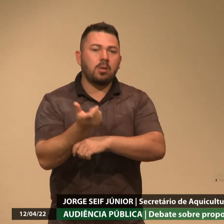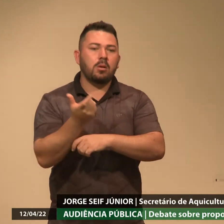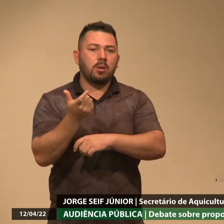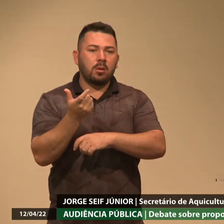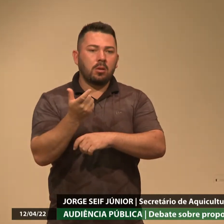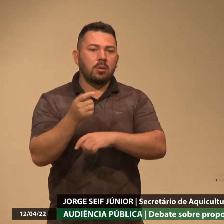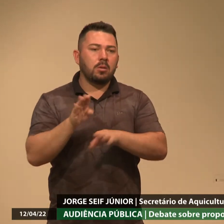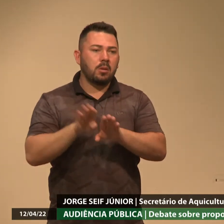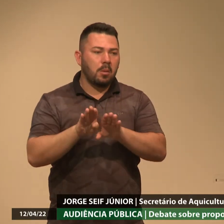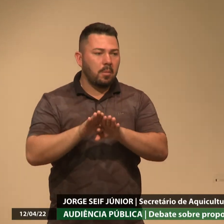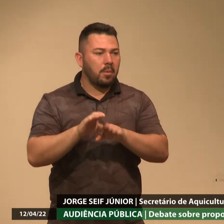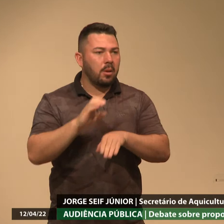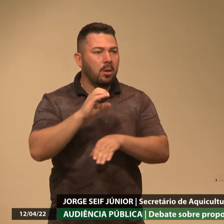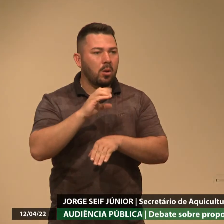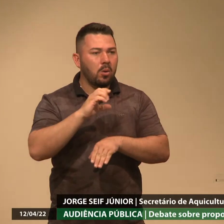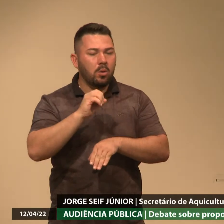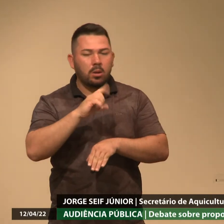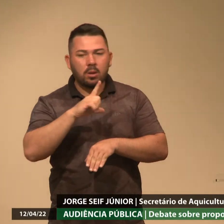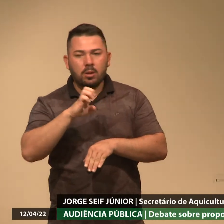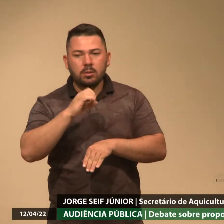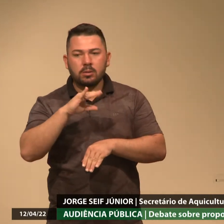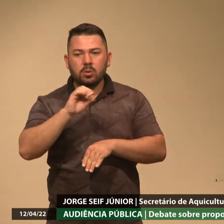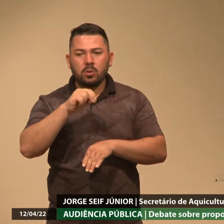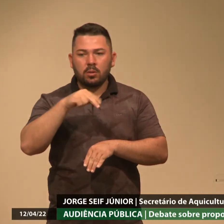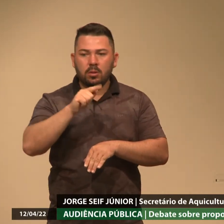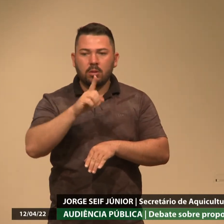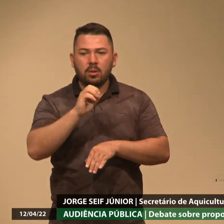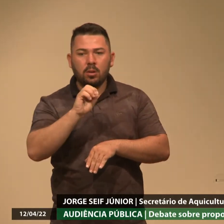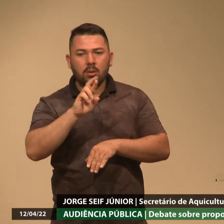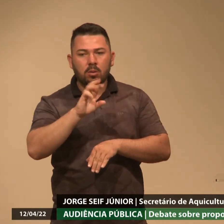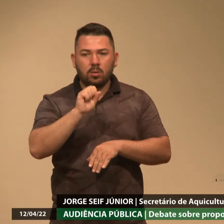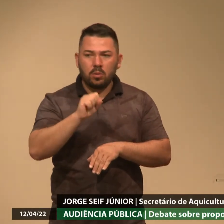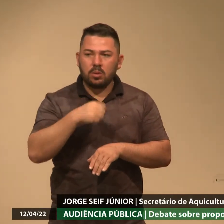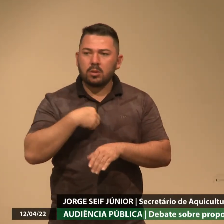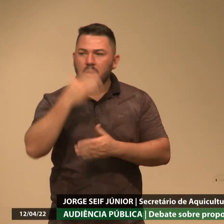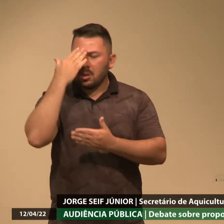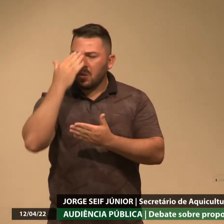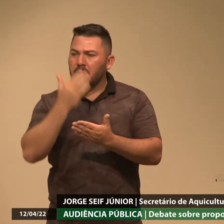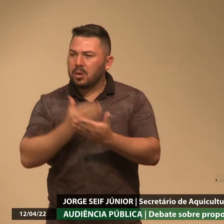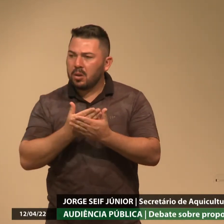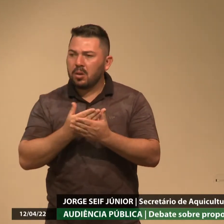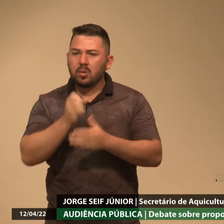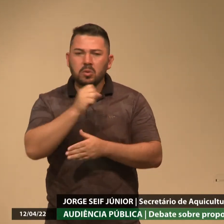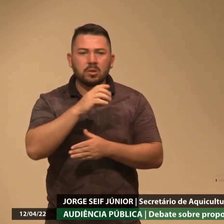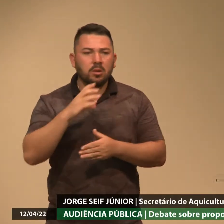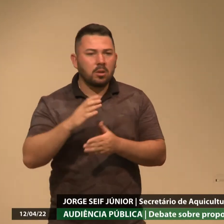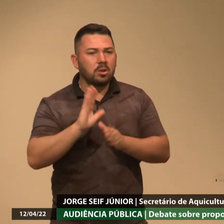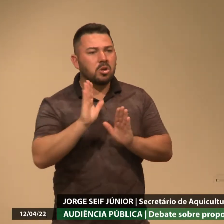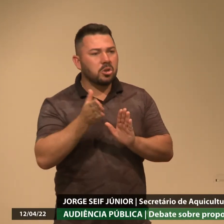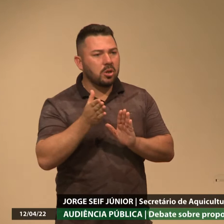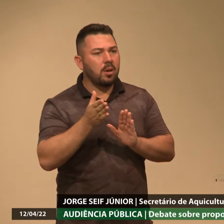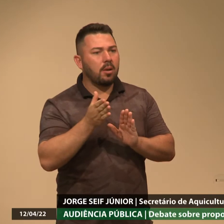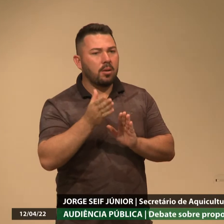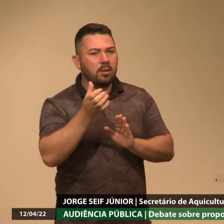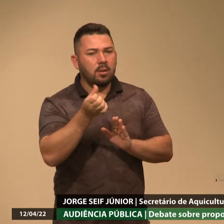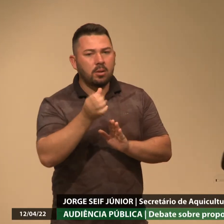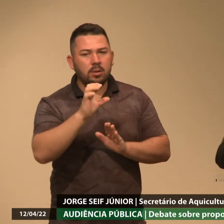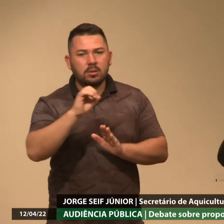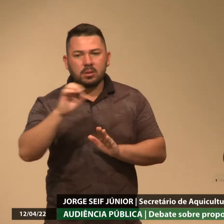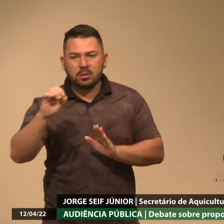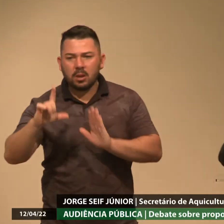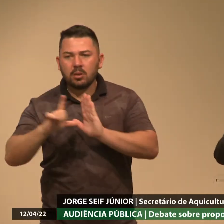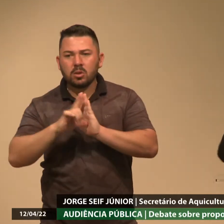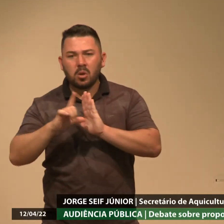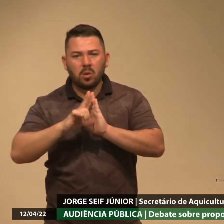colecionadores e eu creio que a nossa Santa Catarina já com quase 600